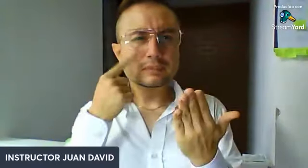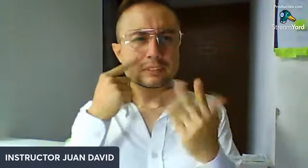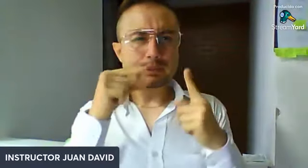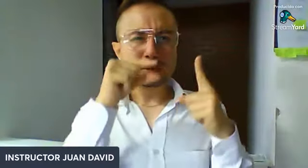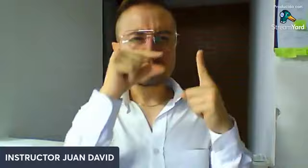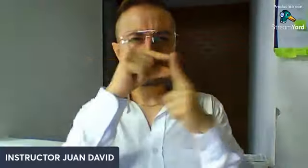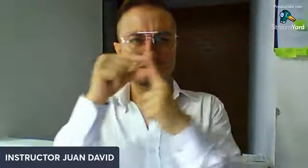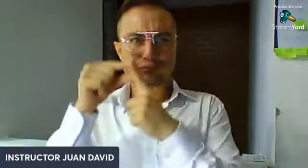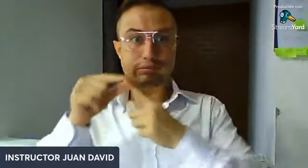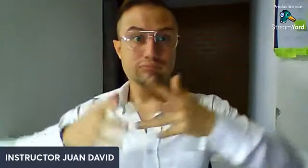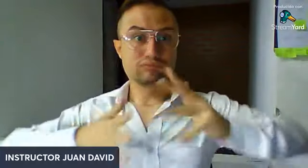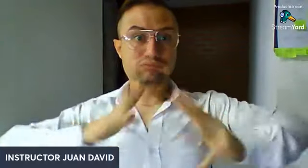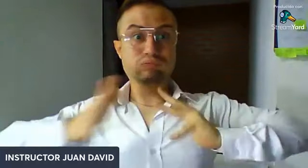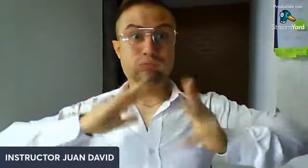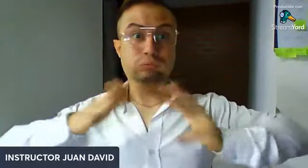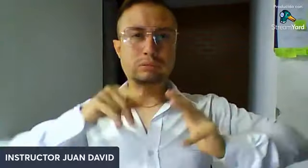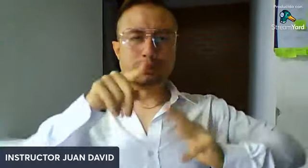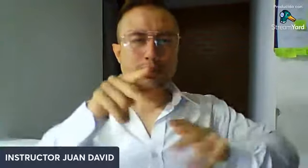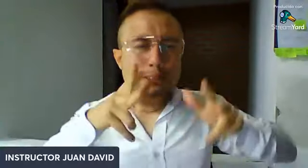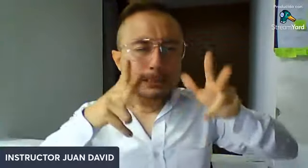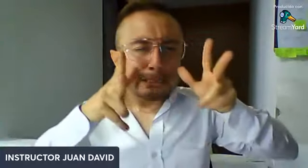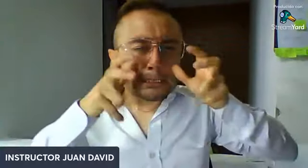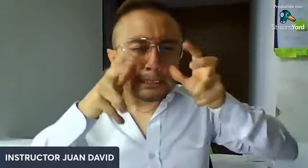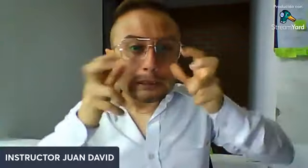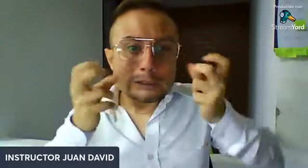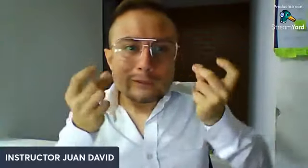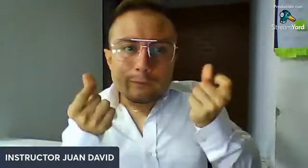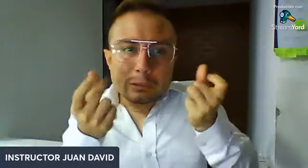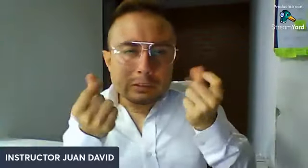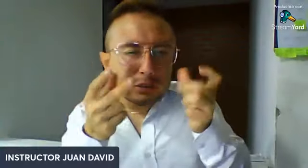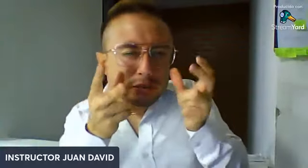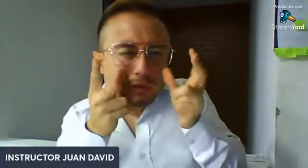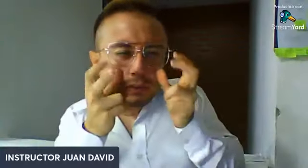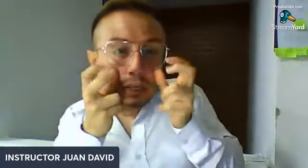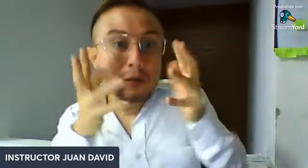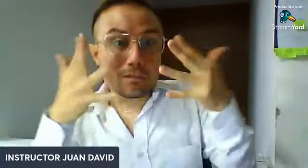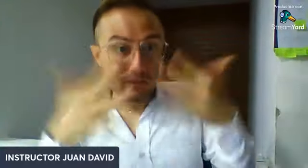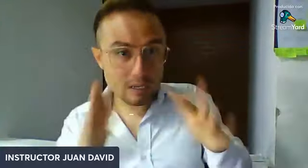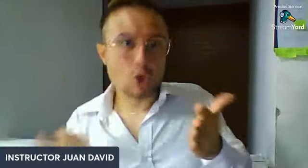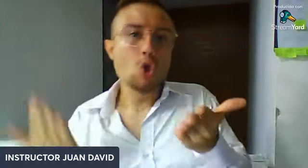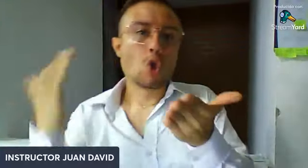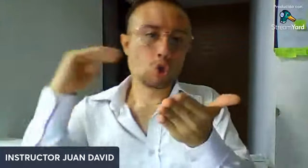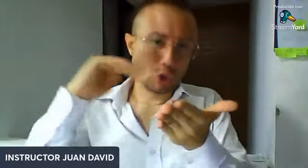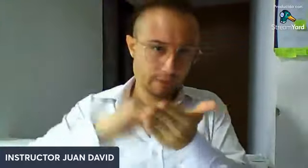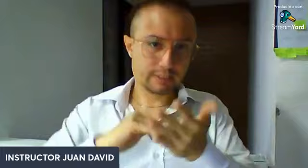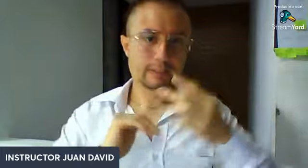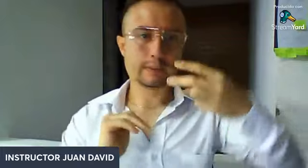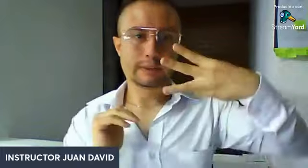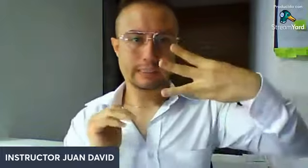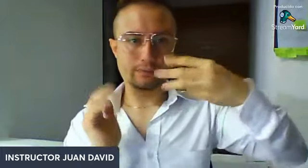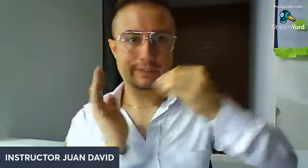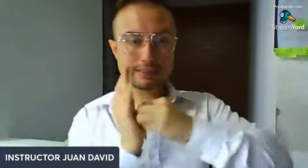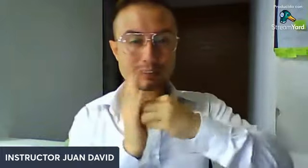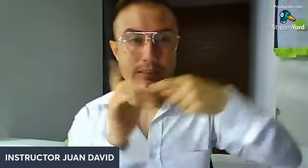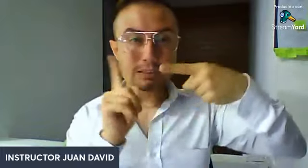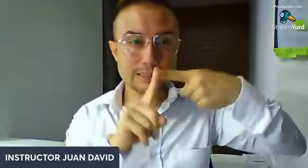Bueno, entonces ahora ustedes van a ver algunas palabras en lengua de señas que son muy rápidas. Van